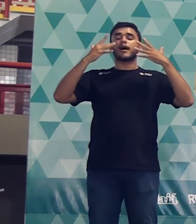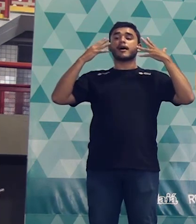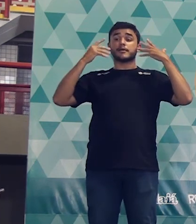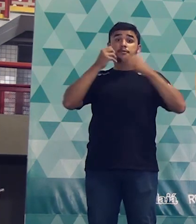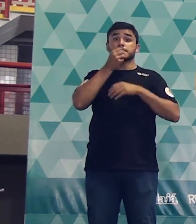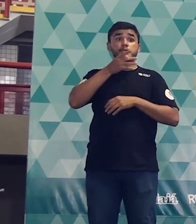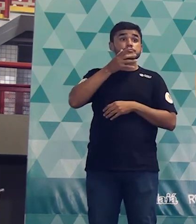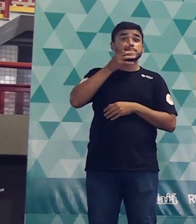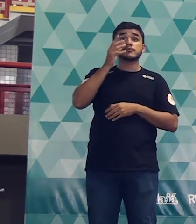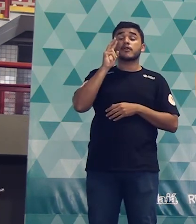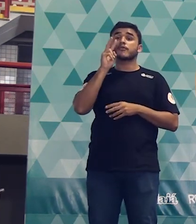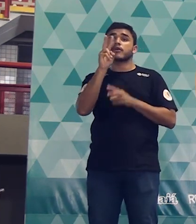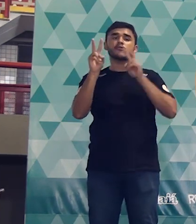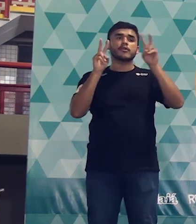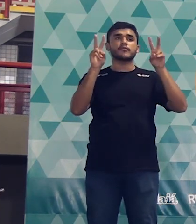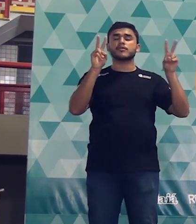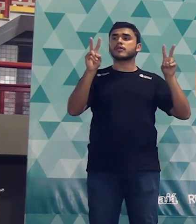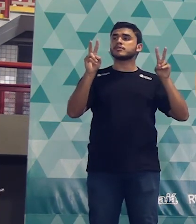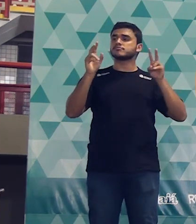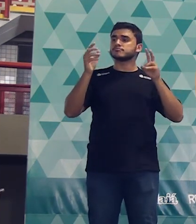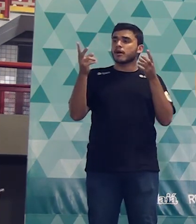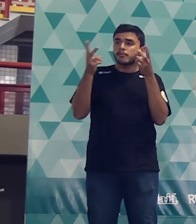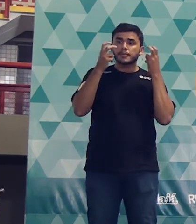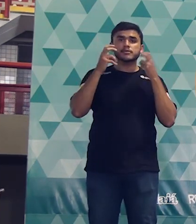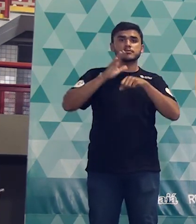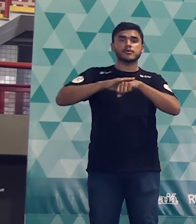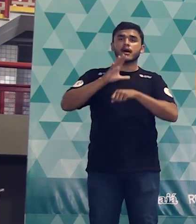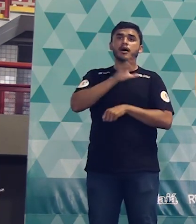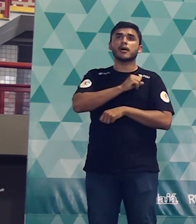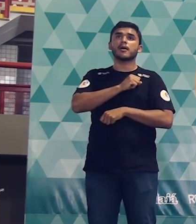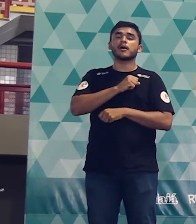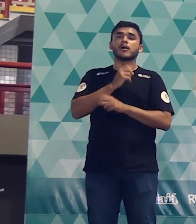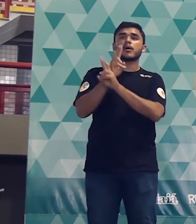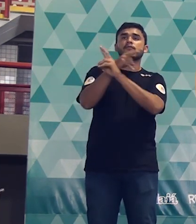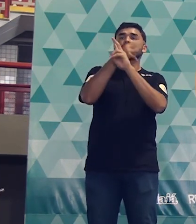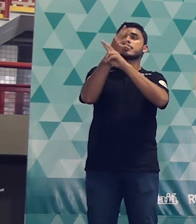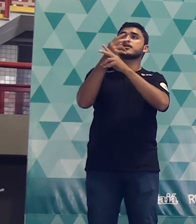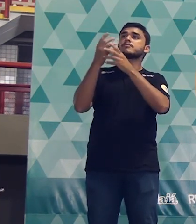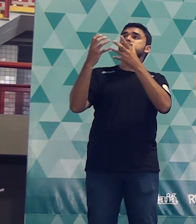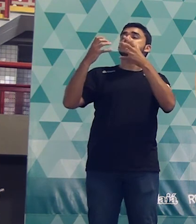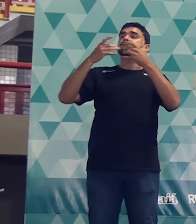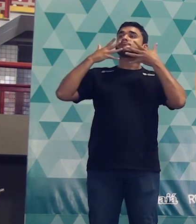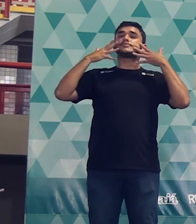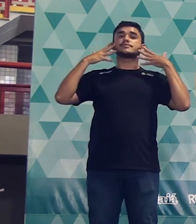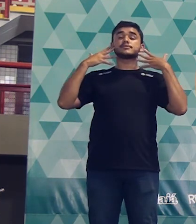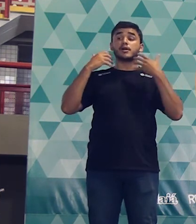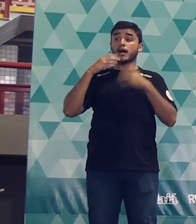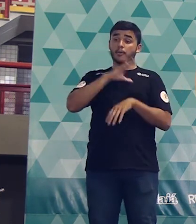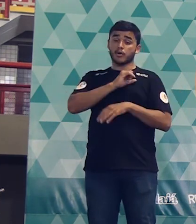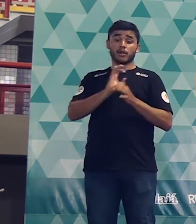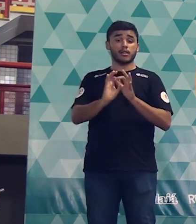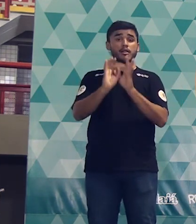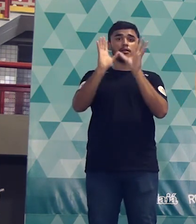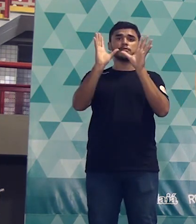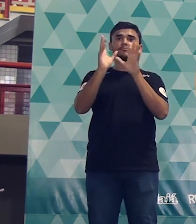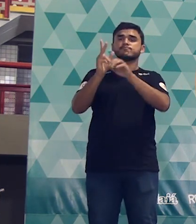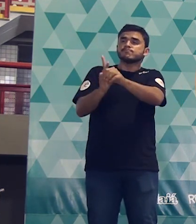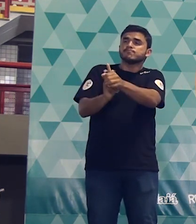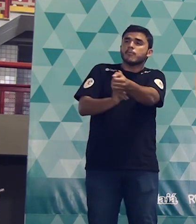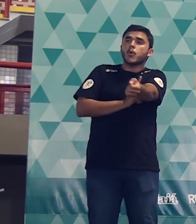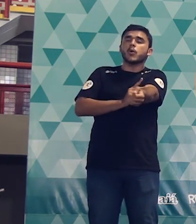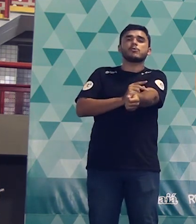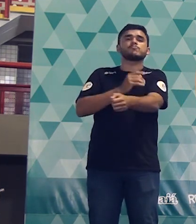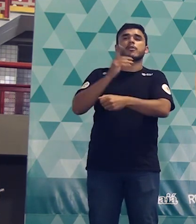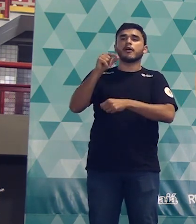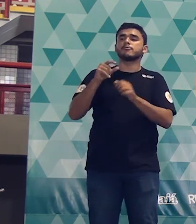formas diferentes. Senta aqui. Vamos declarar vosso amor ao vento. Porque o amor é livre, puro, não se perde.